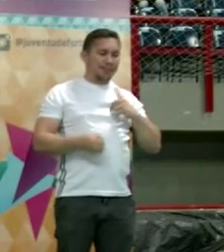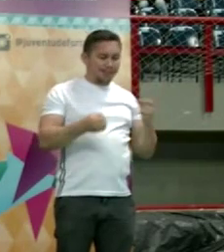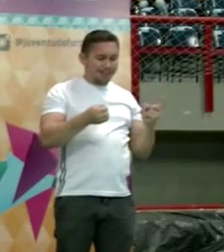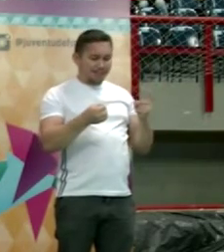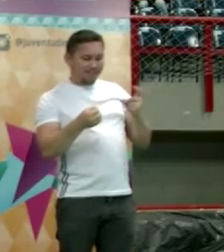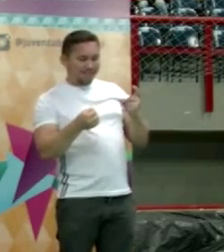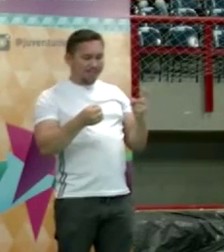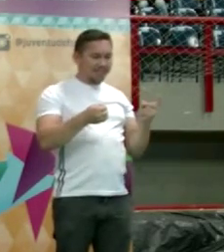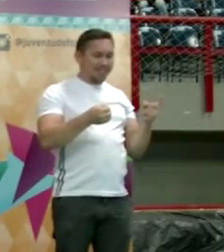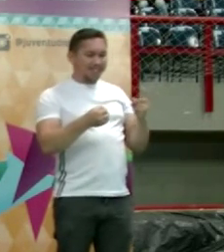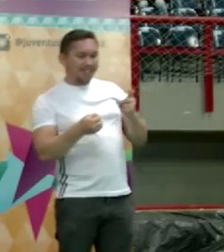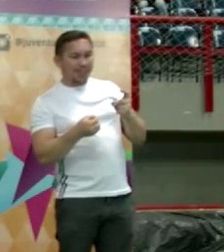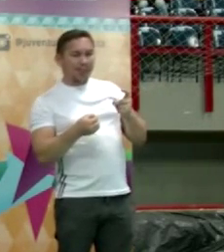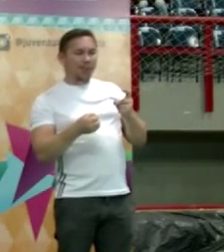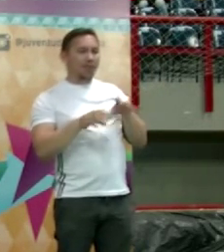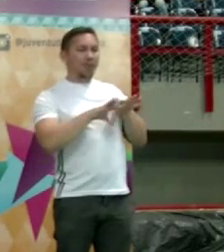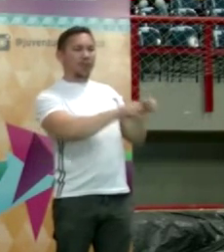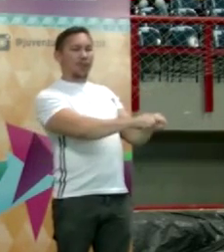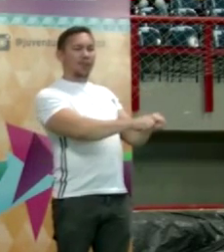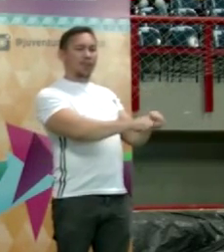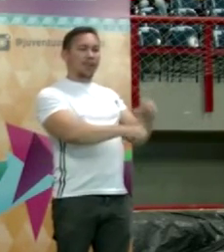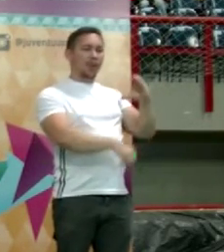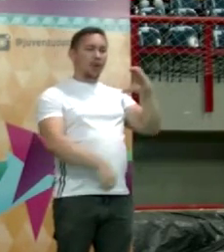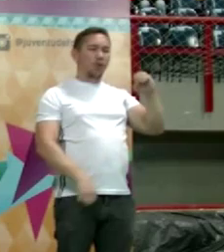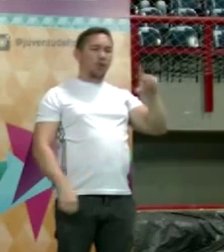voltar a ser colônia.